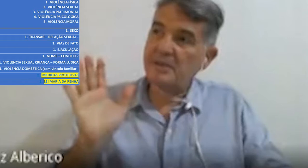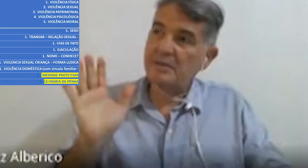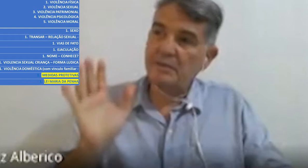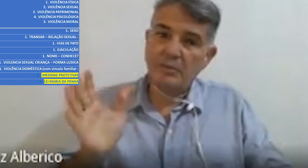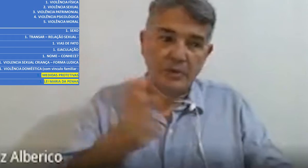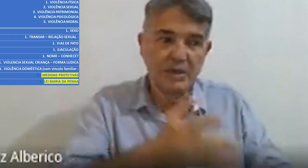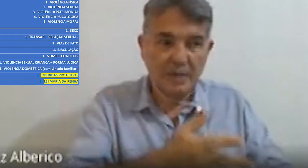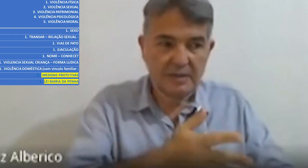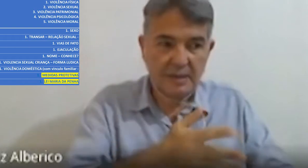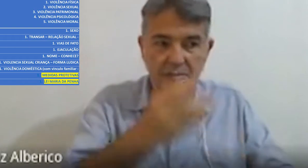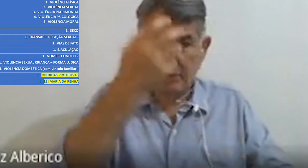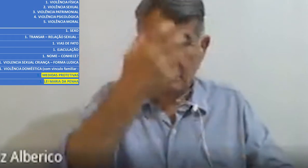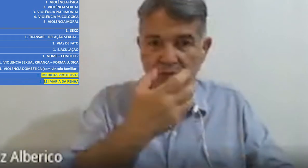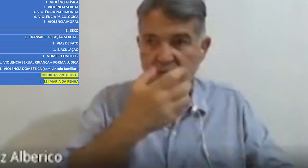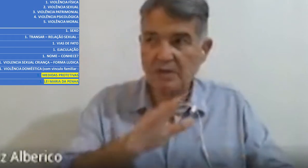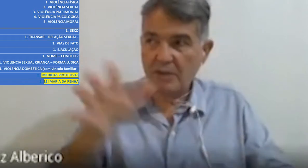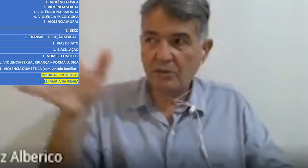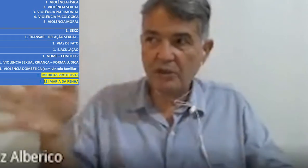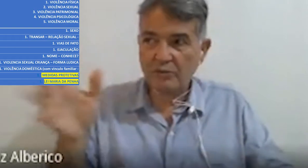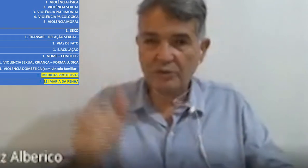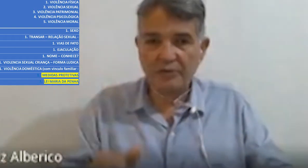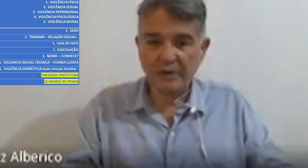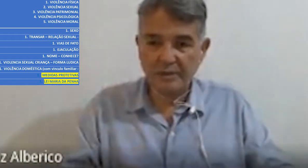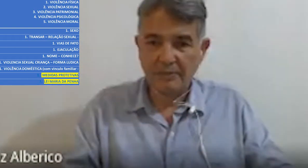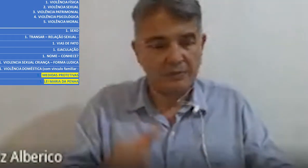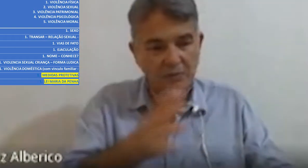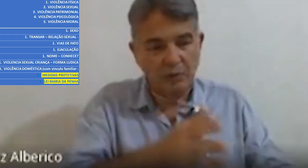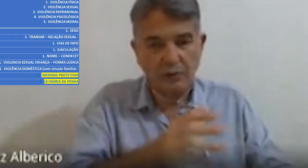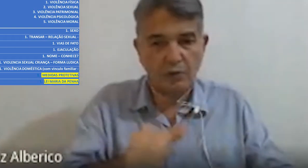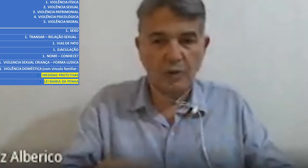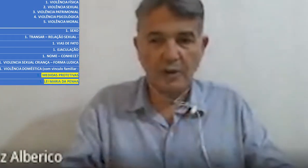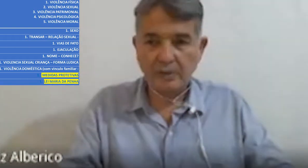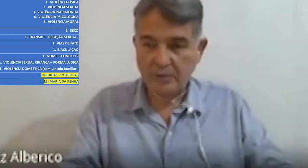mas por eu ser casado, eu tenho a consciência de que eu não devo me envolver. Eu fico no meu canto.